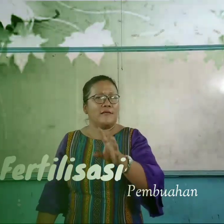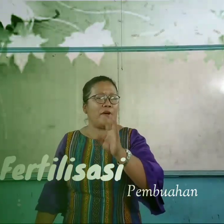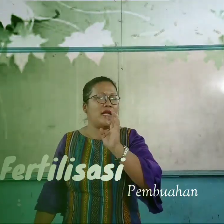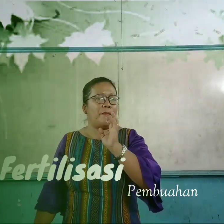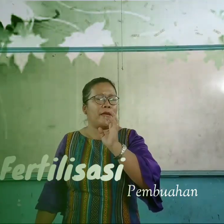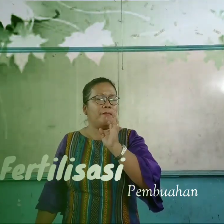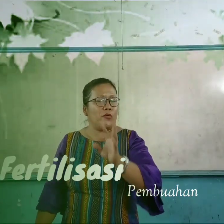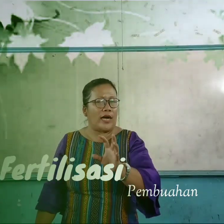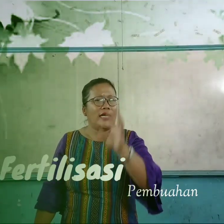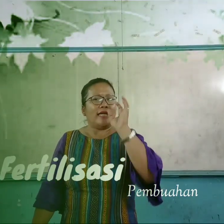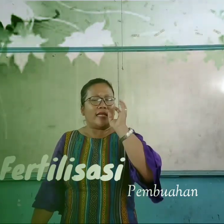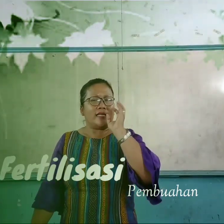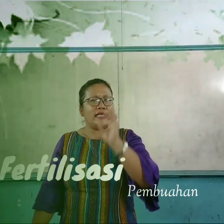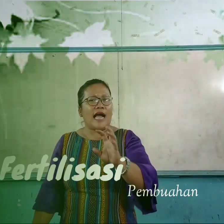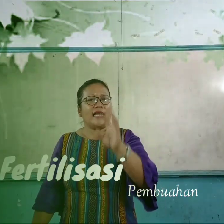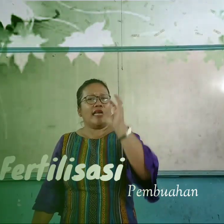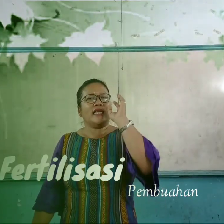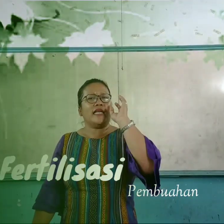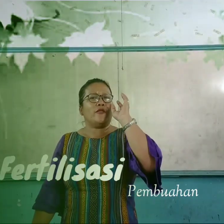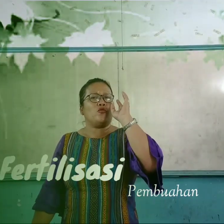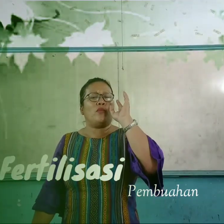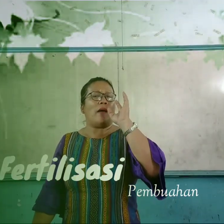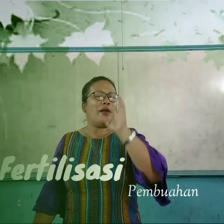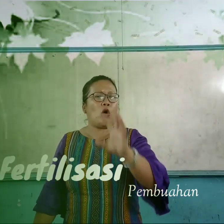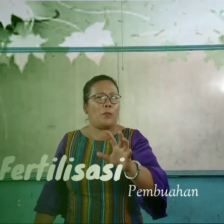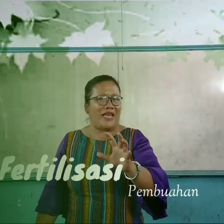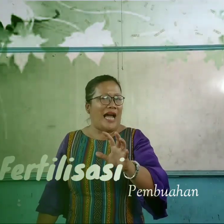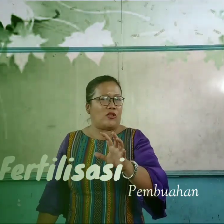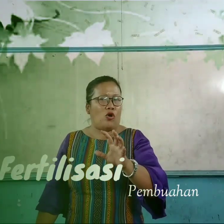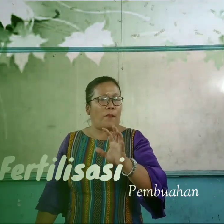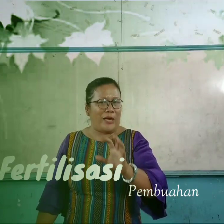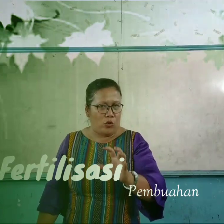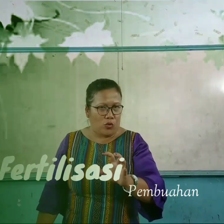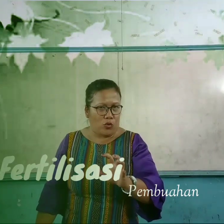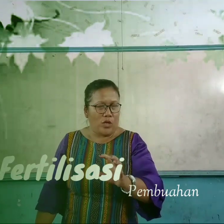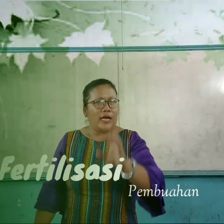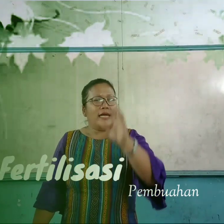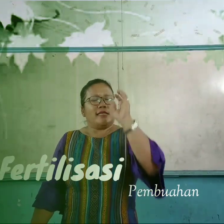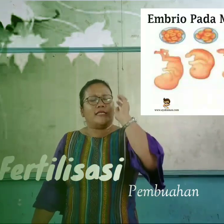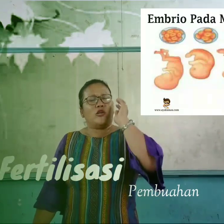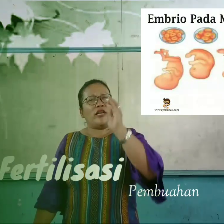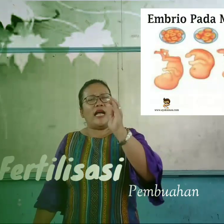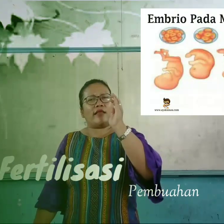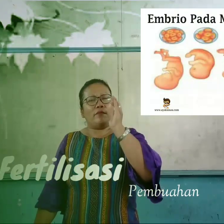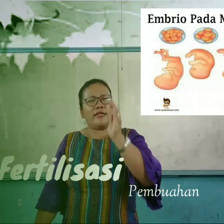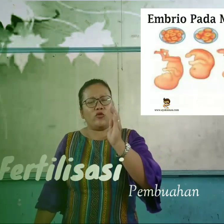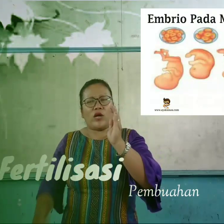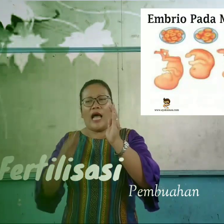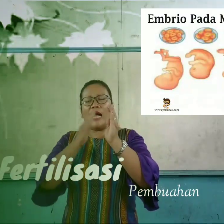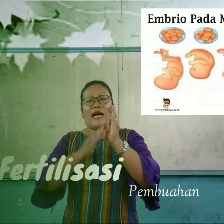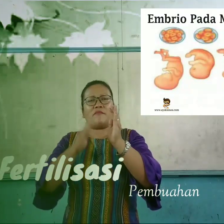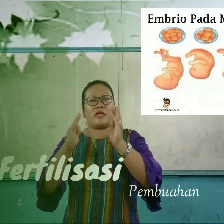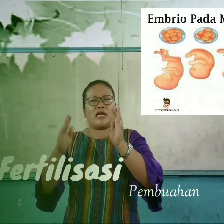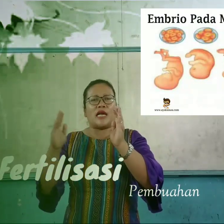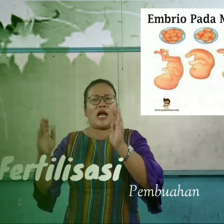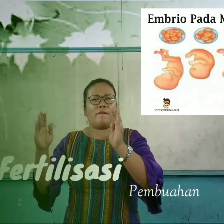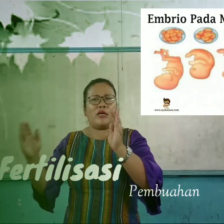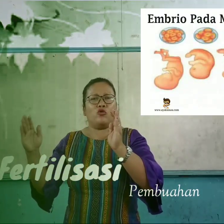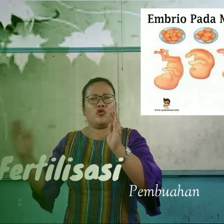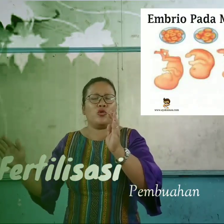pada perempuan terjadi di tuba Fallopi atau ovidum. Zigot yang terbentuk akan bergerak menuju